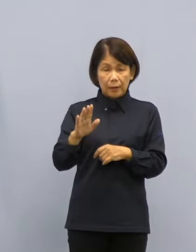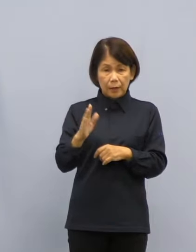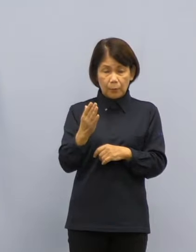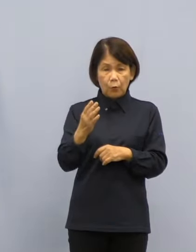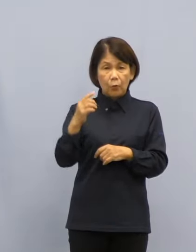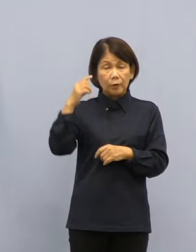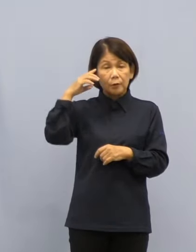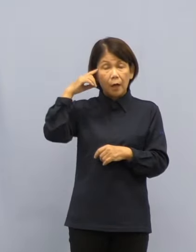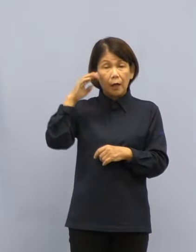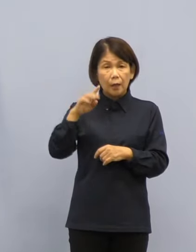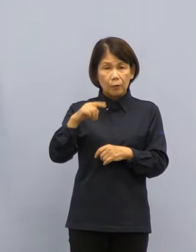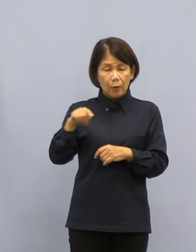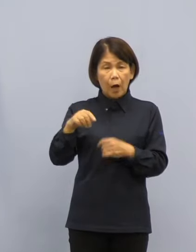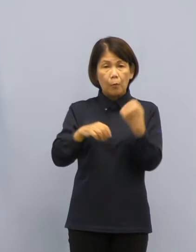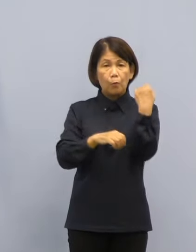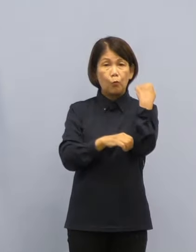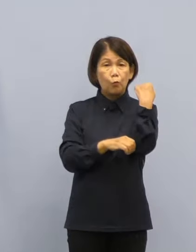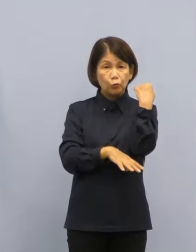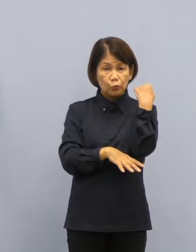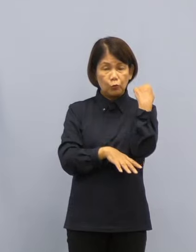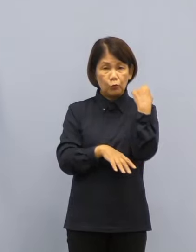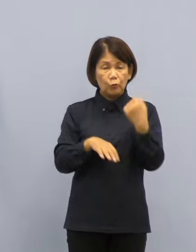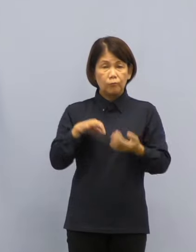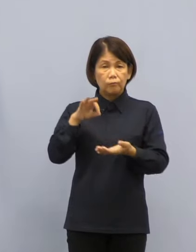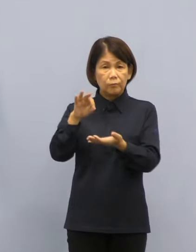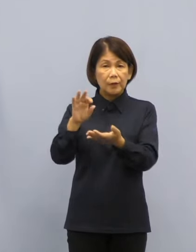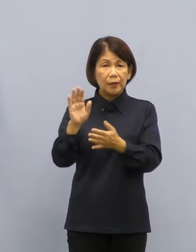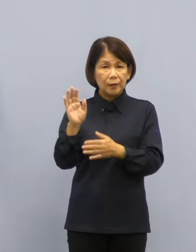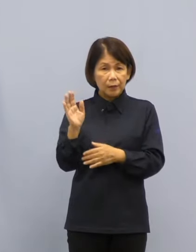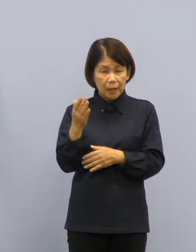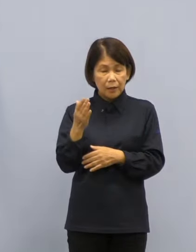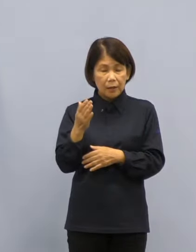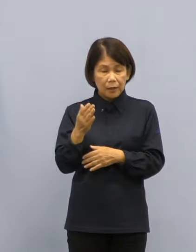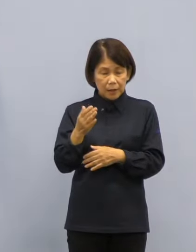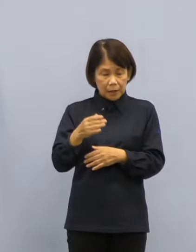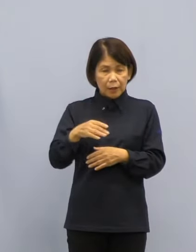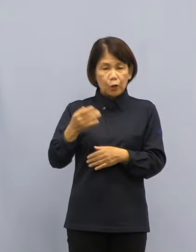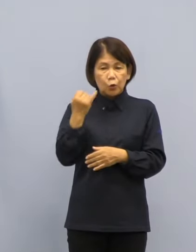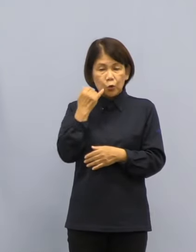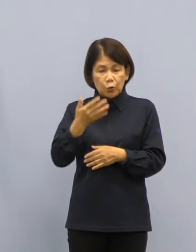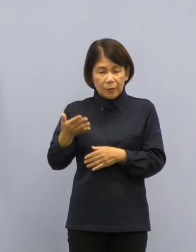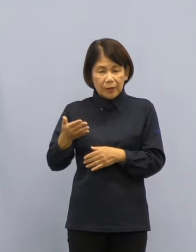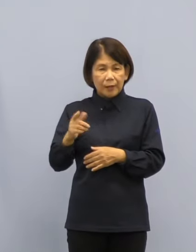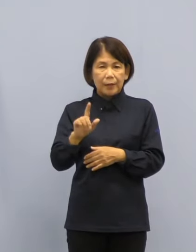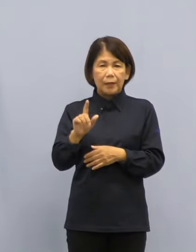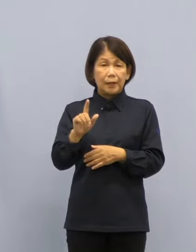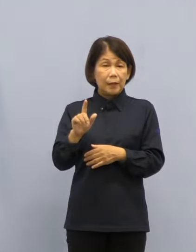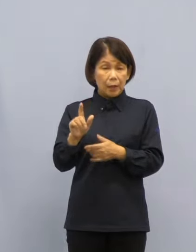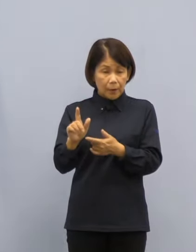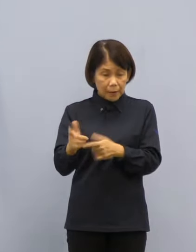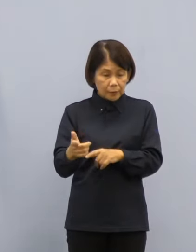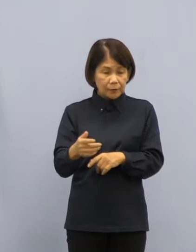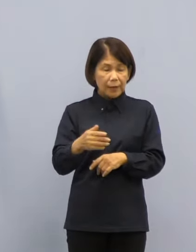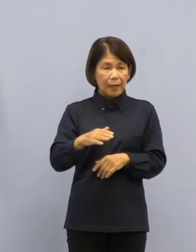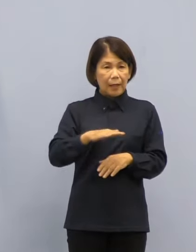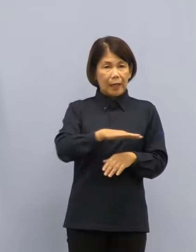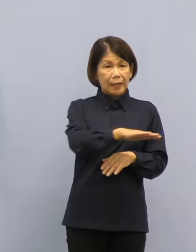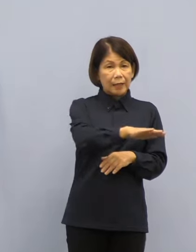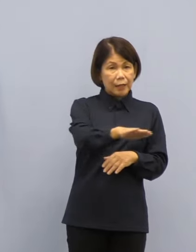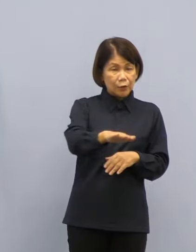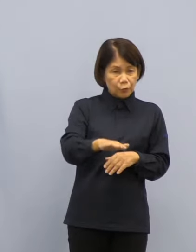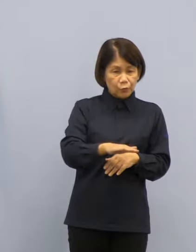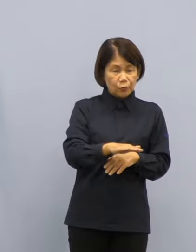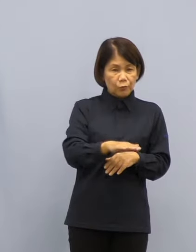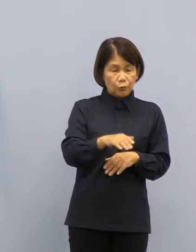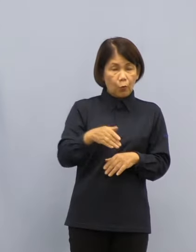で、もうちょっと陸地側のですね、軟弱地盤じゃないところを通るルートというのもあるんじゃないかみたいなところから